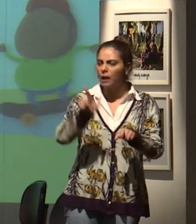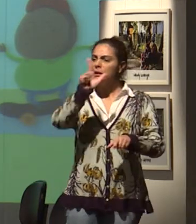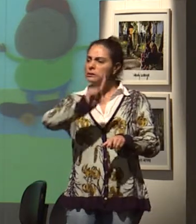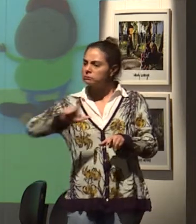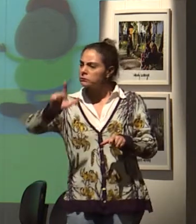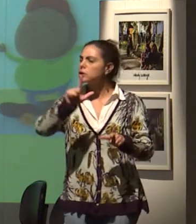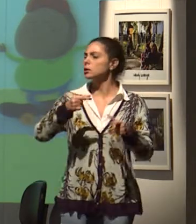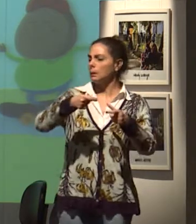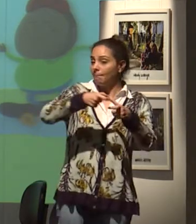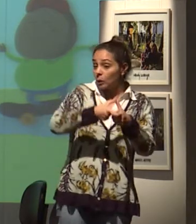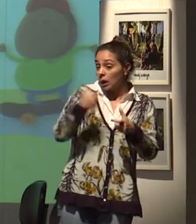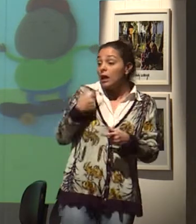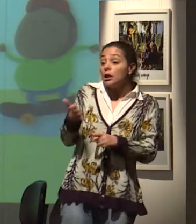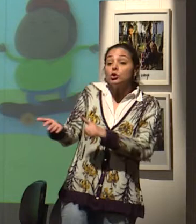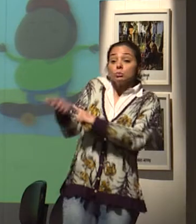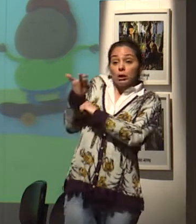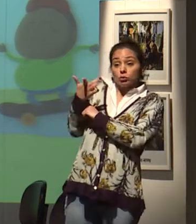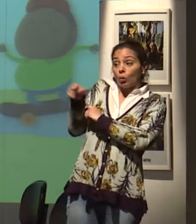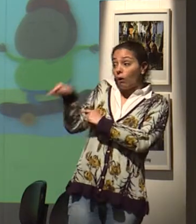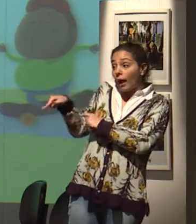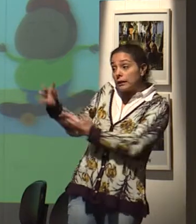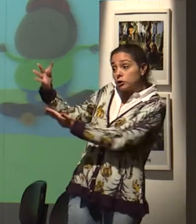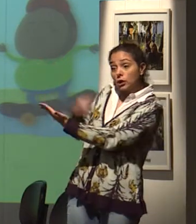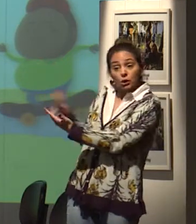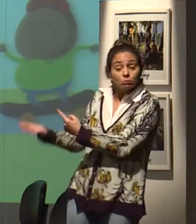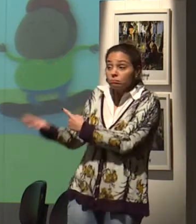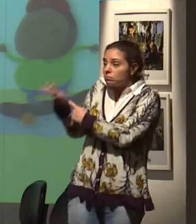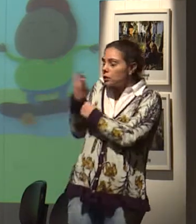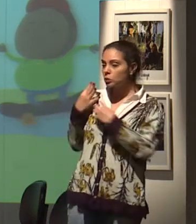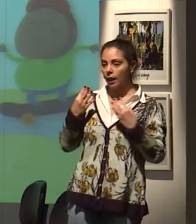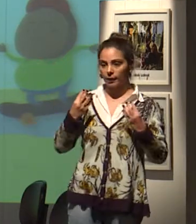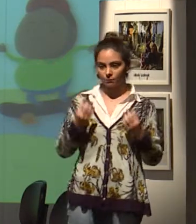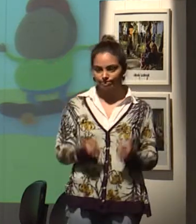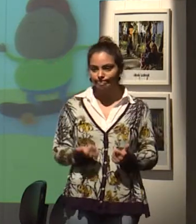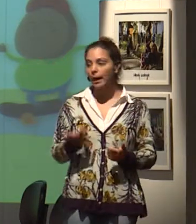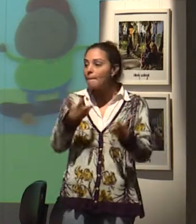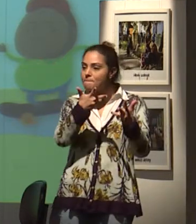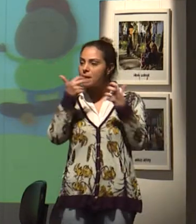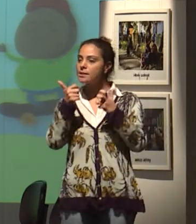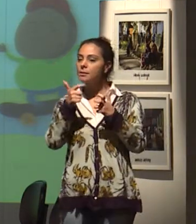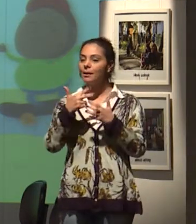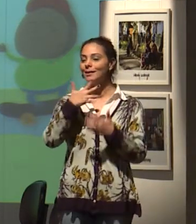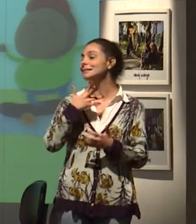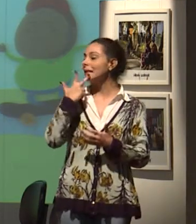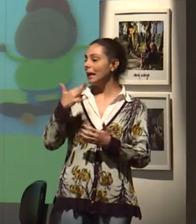linguísticas. Literatura de minoria. Todos esses temas que eu fui estudando no mestrado e no doutorado me ajudaram muito. Me ajudaram